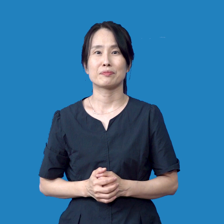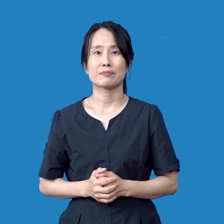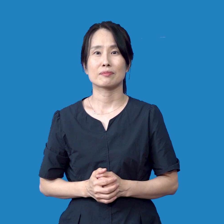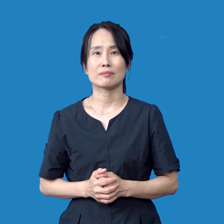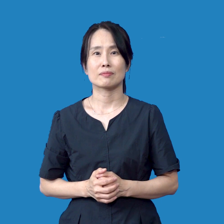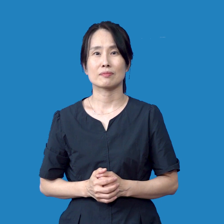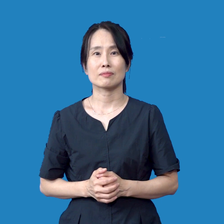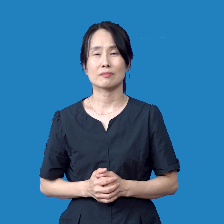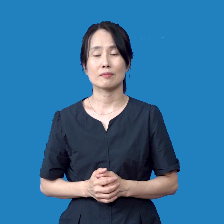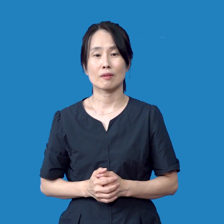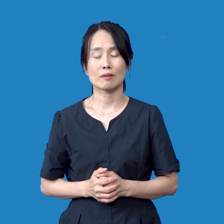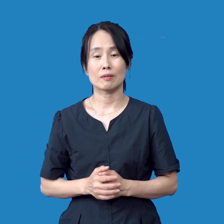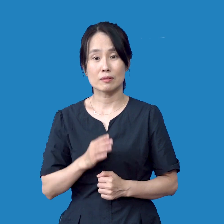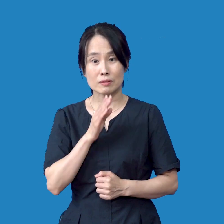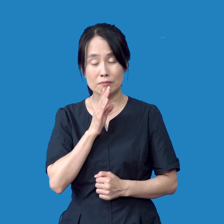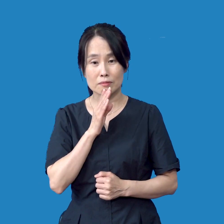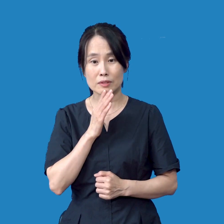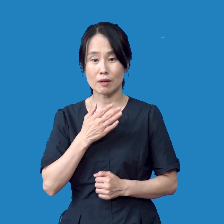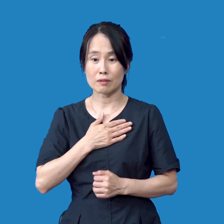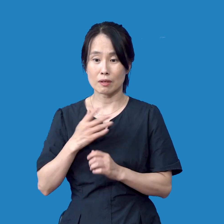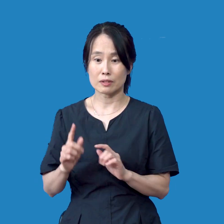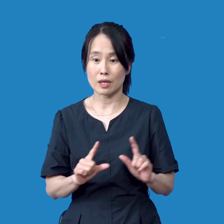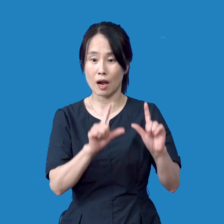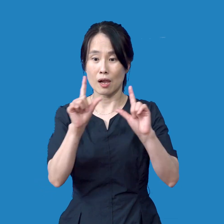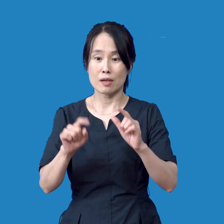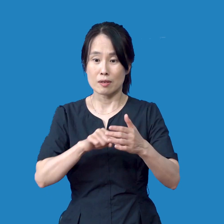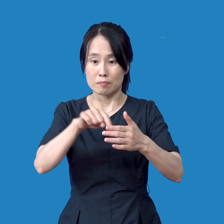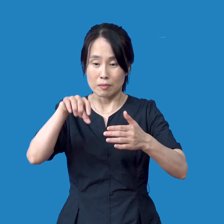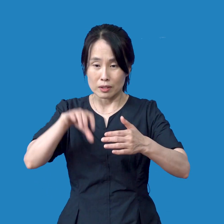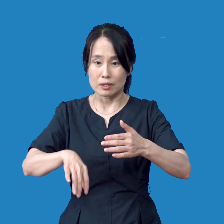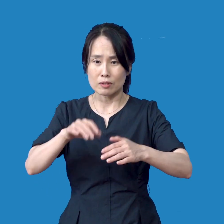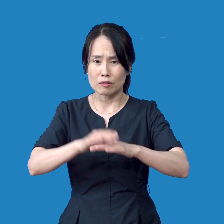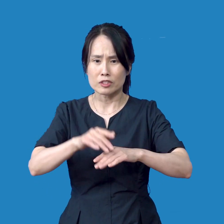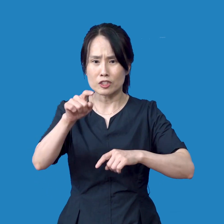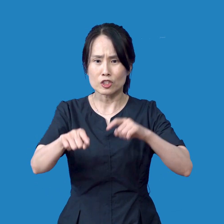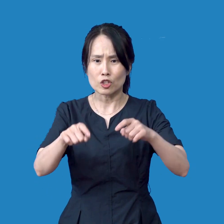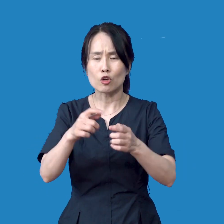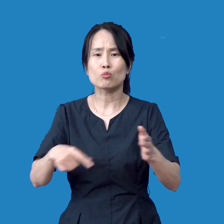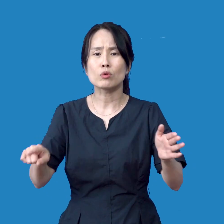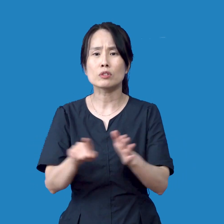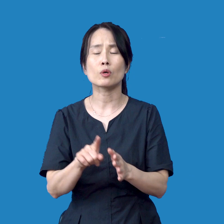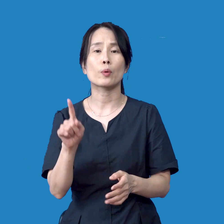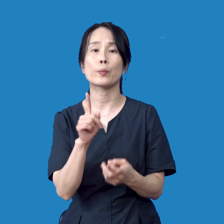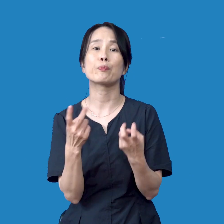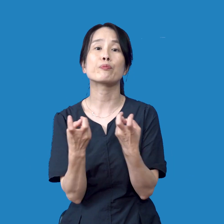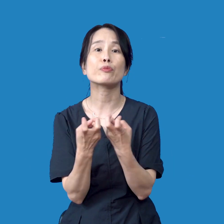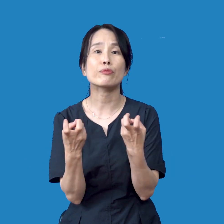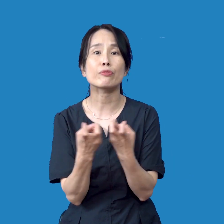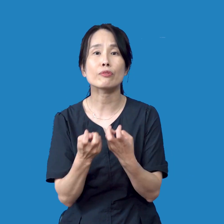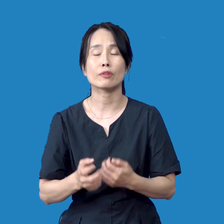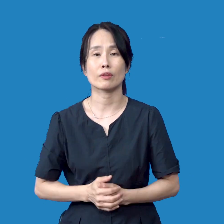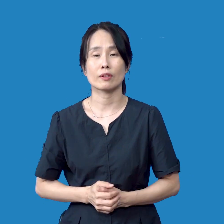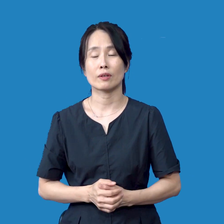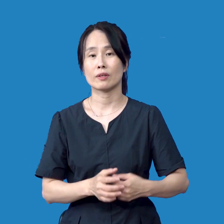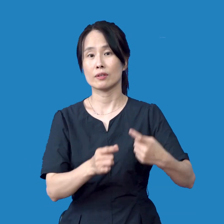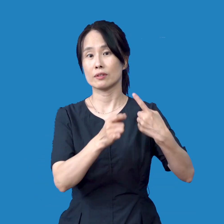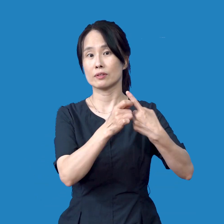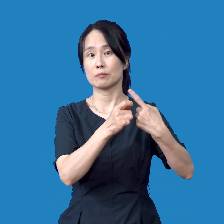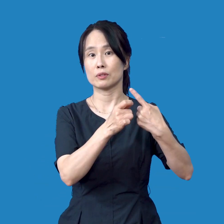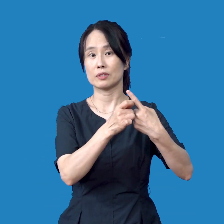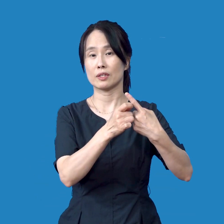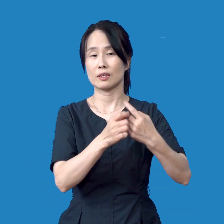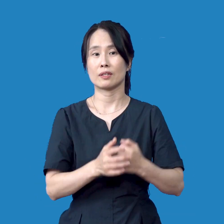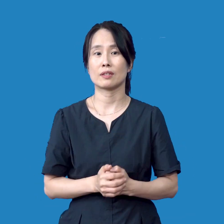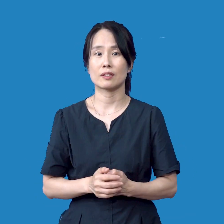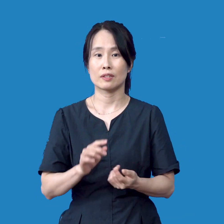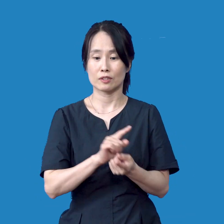실제 구체적인 삶 속에서는 그것을 실천하기 위해서 어떻게 해야 하는가? 첫째로는